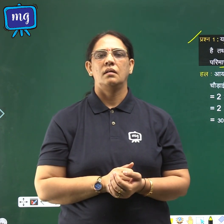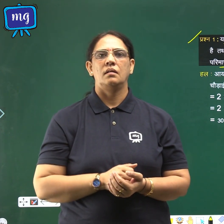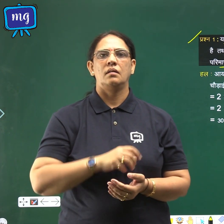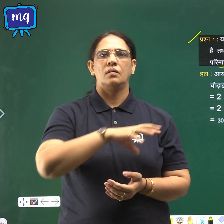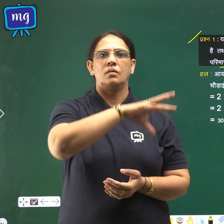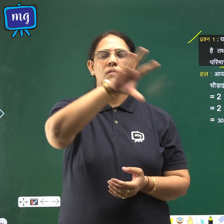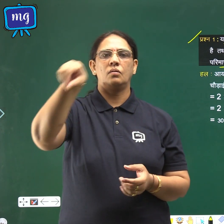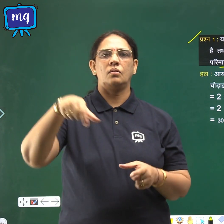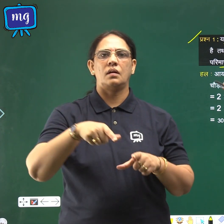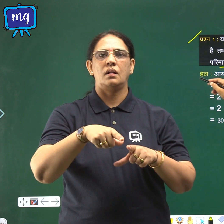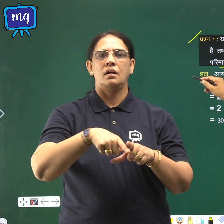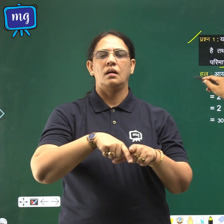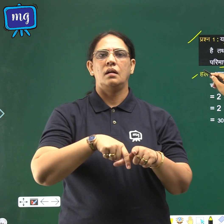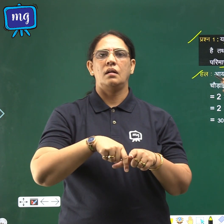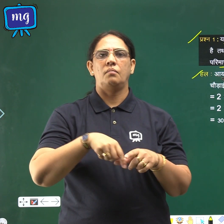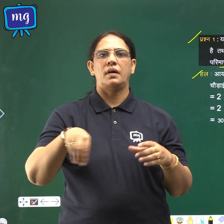परिमाप क्या होगा?